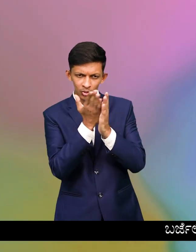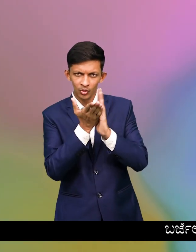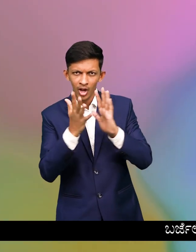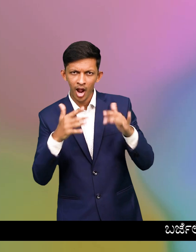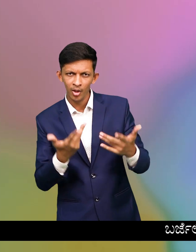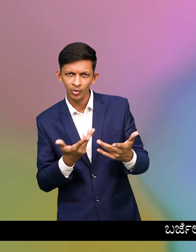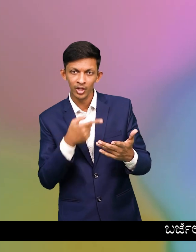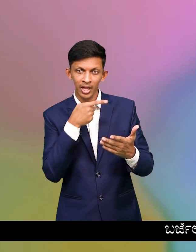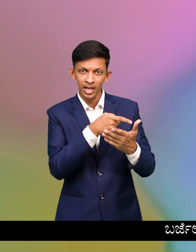ವಿಧಾನವನ್ನು ಆಧರಿಸಿದೆ.